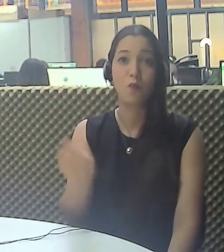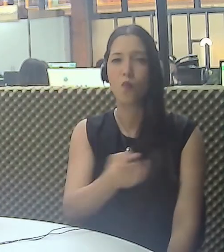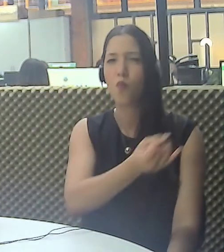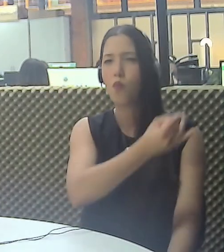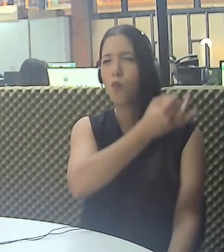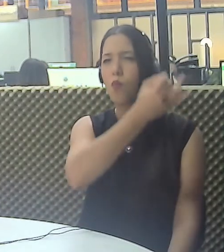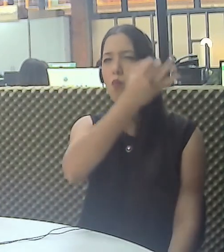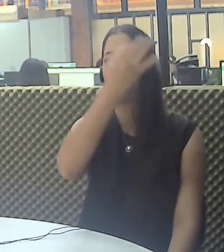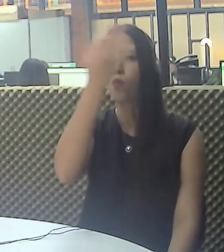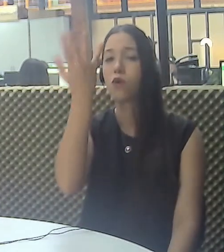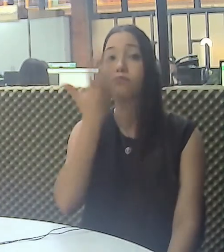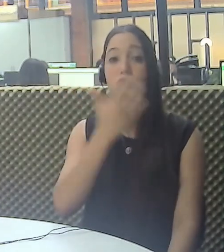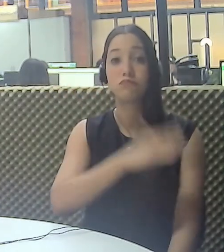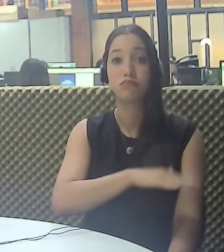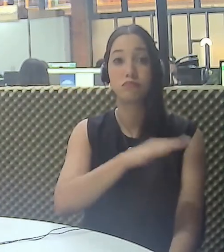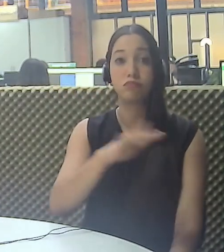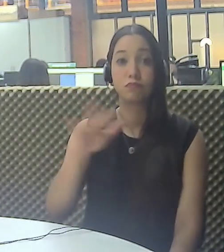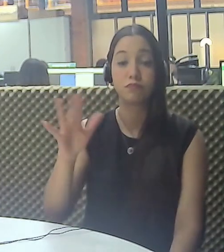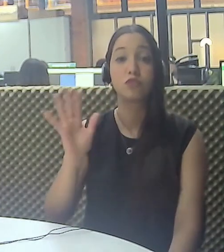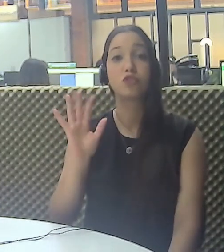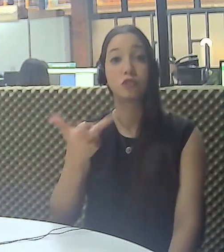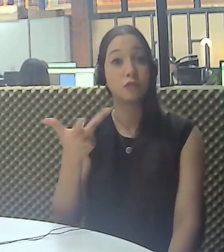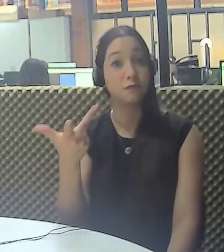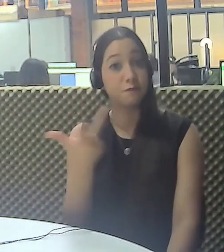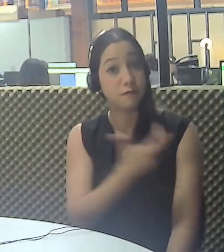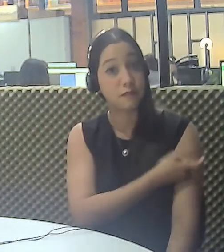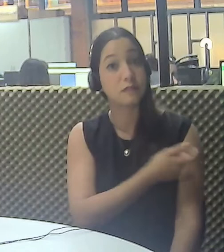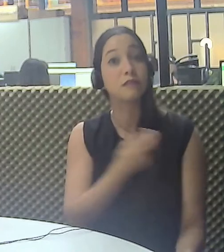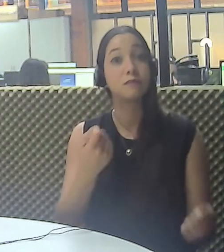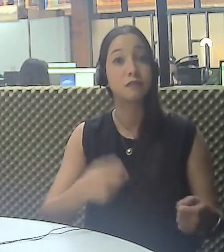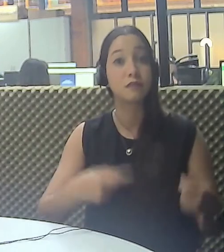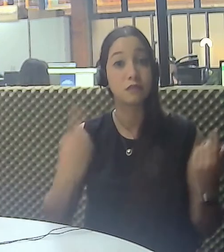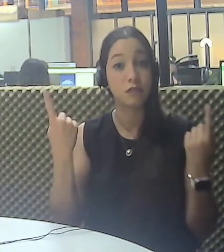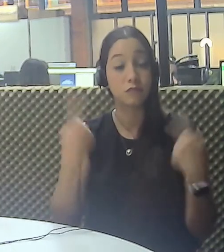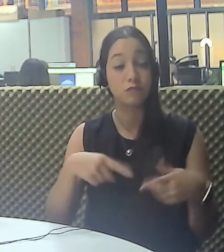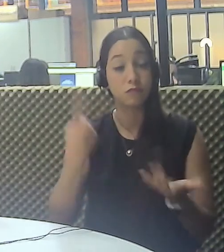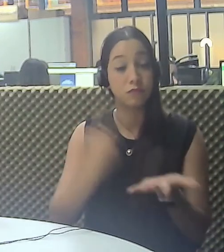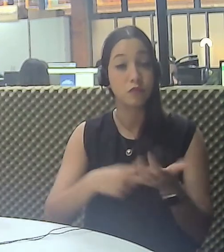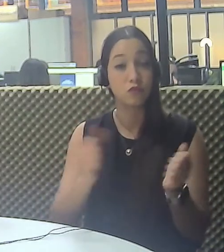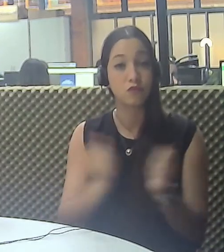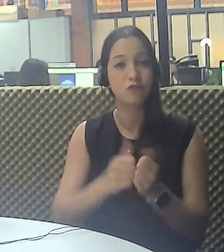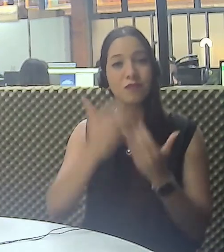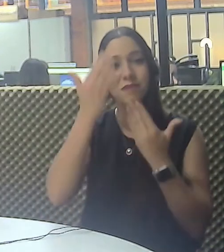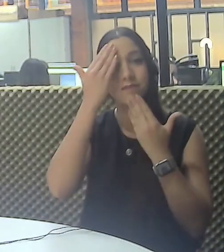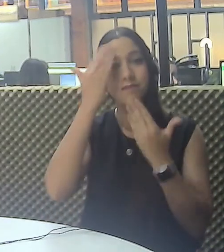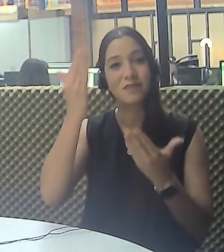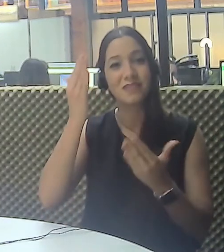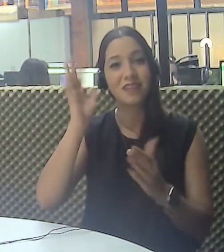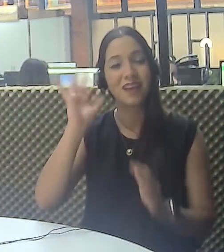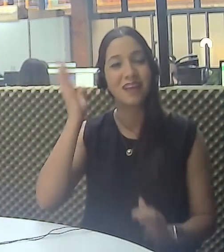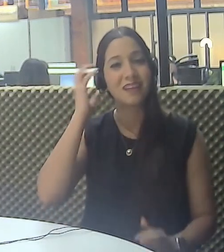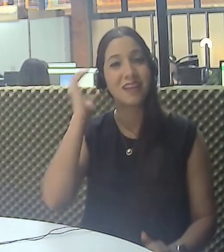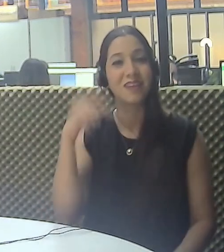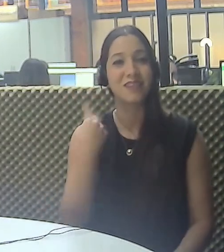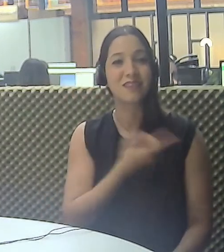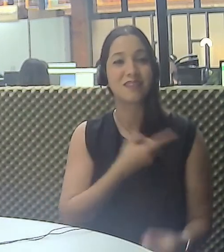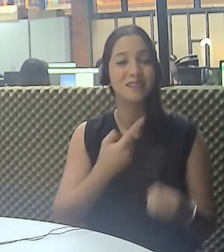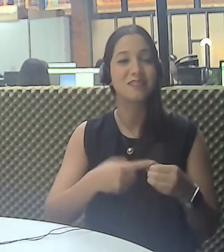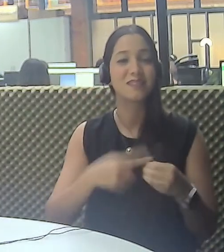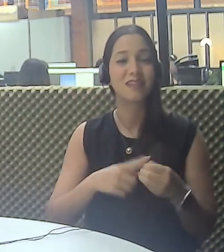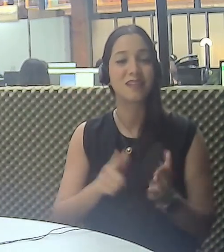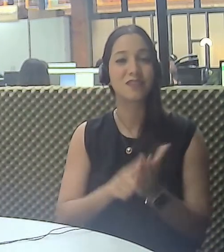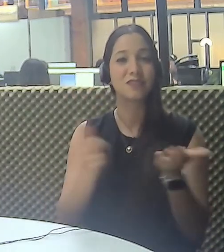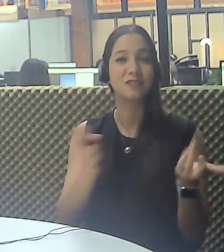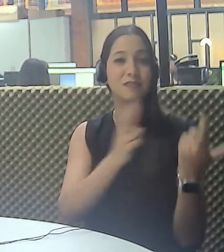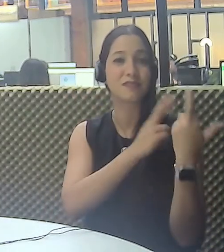vez maior de crianças estejam imunizadas ao mesmo tempo. Bom, muito obrigada. Essa é a Rádio Nossa Cidade. Jornalista